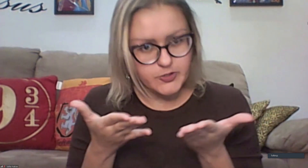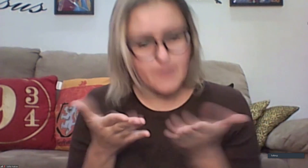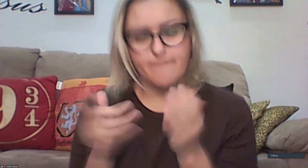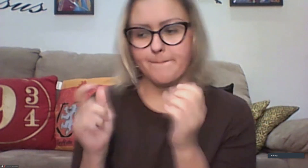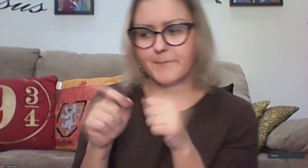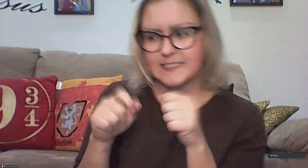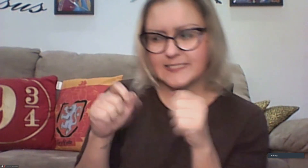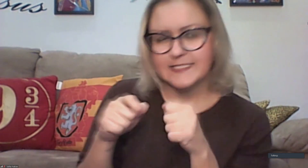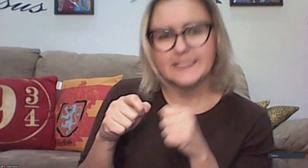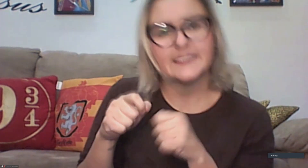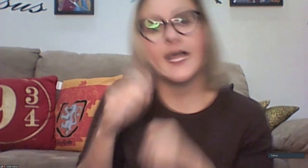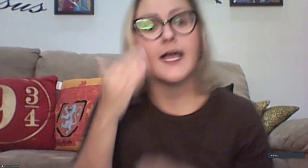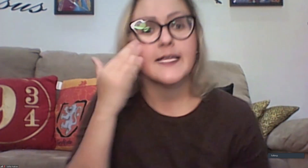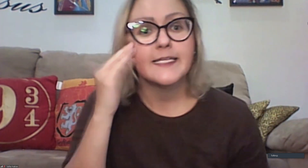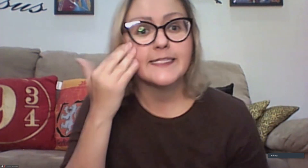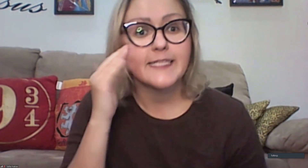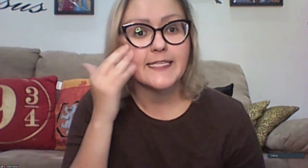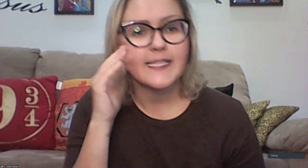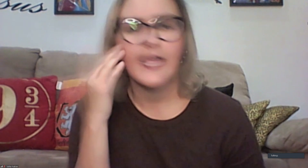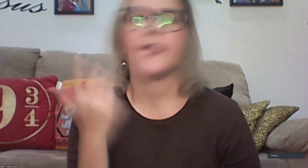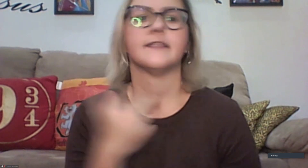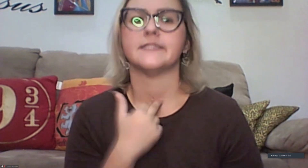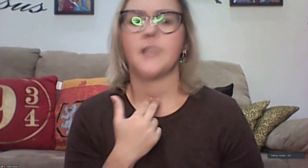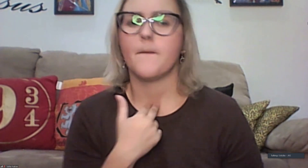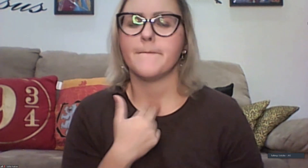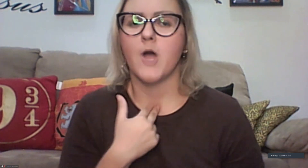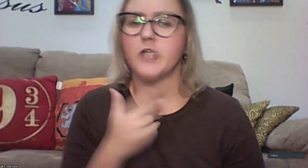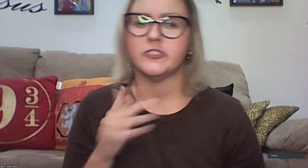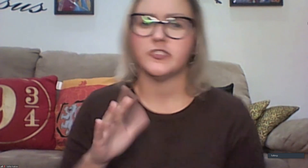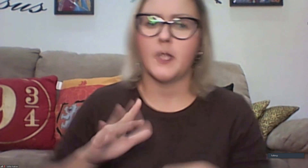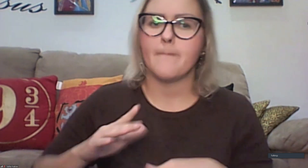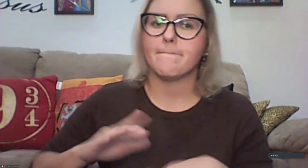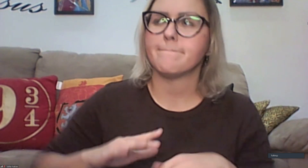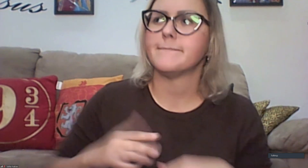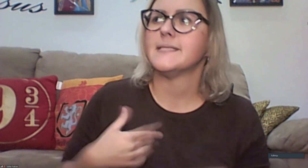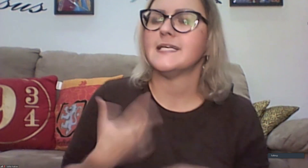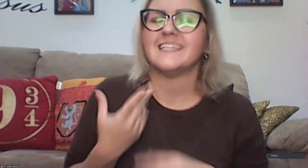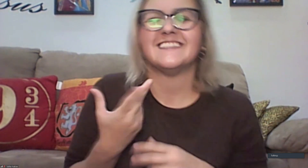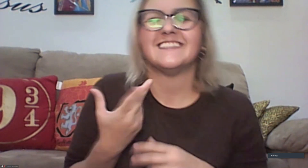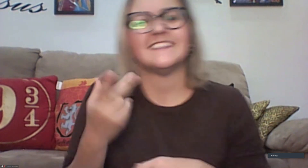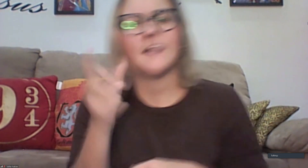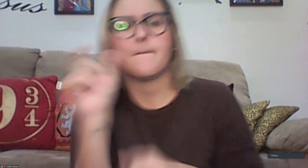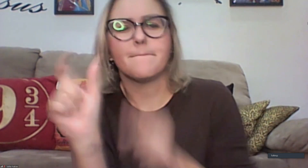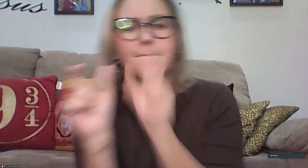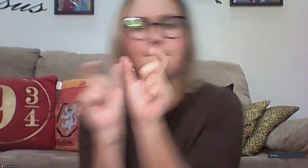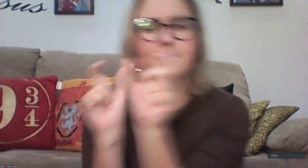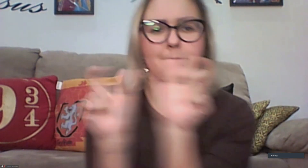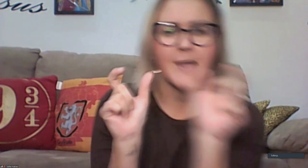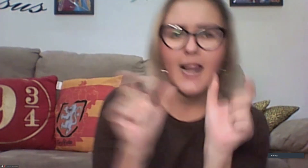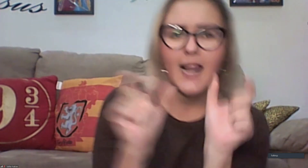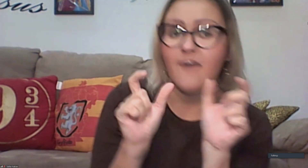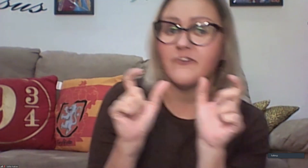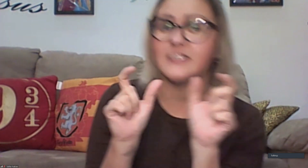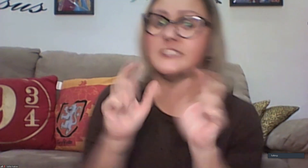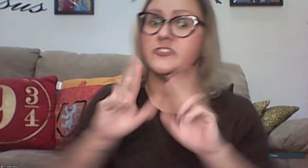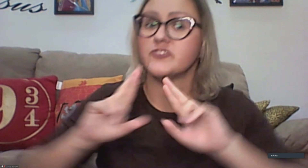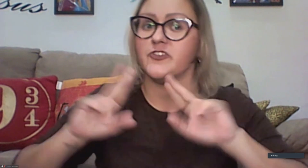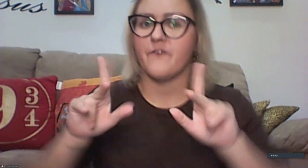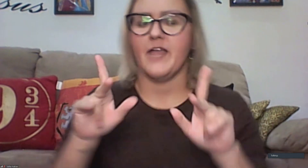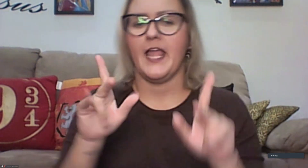professor, hoje, precisa compreender, entender que eles não podem e não devem